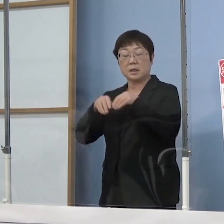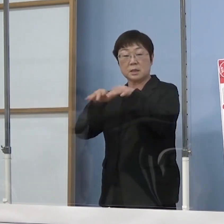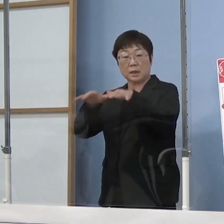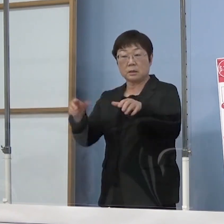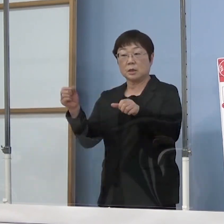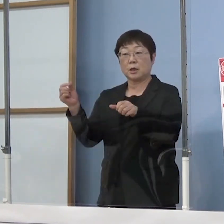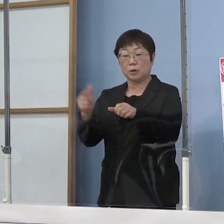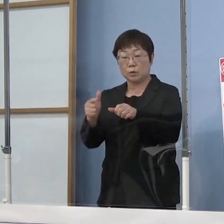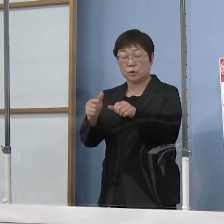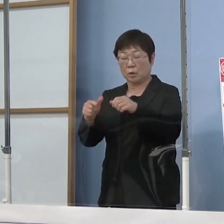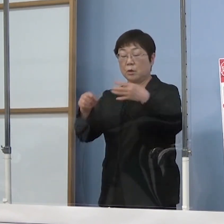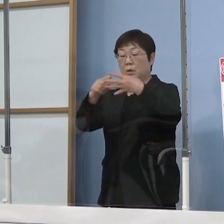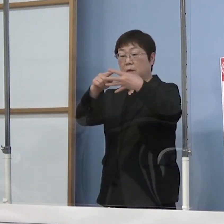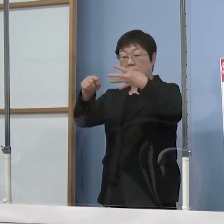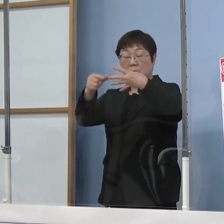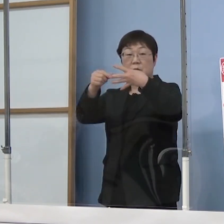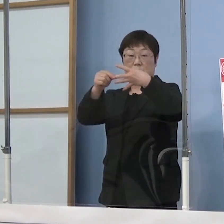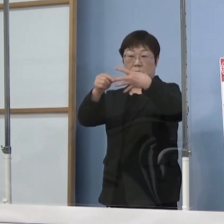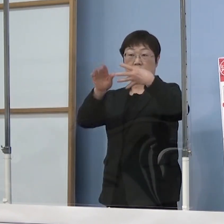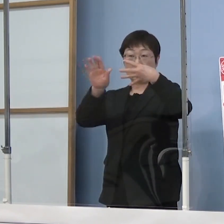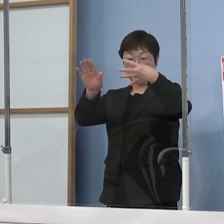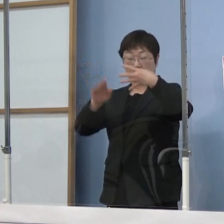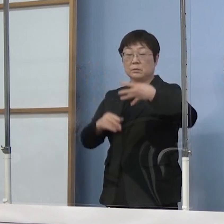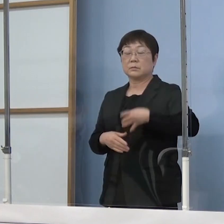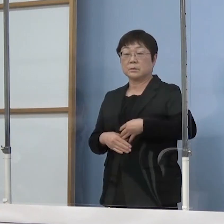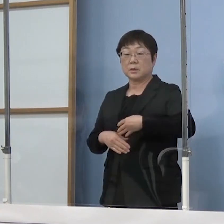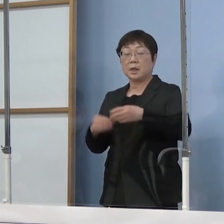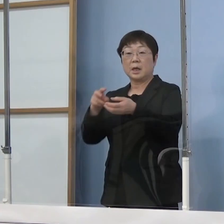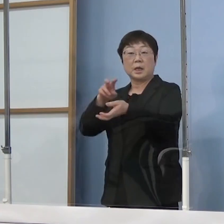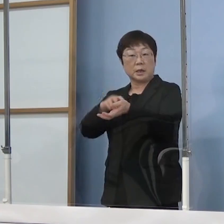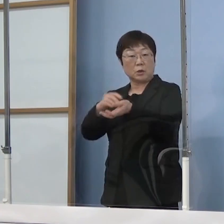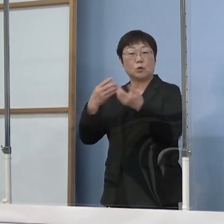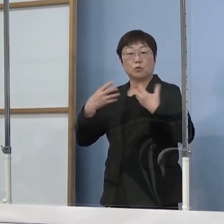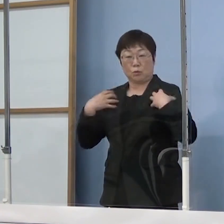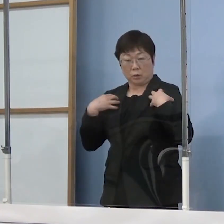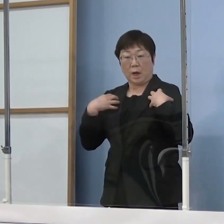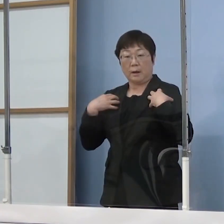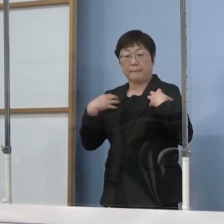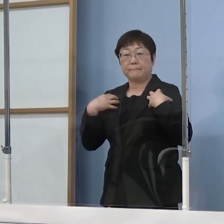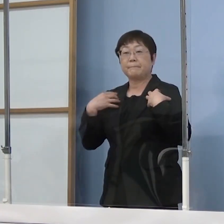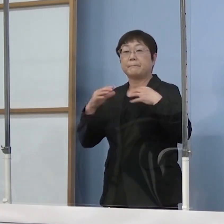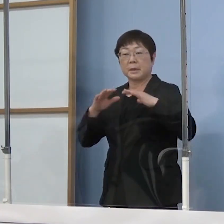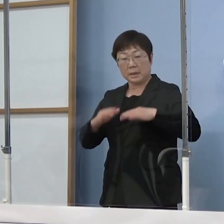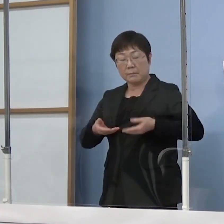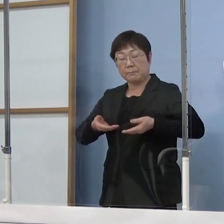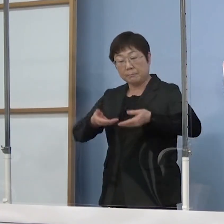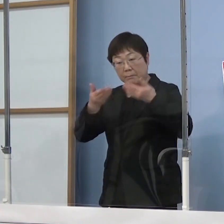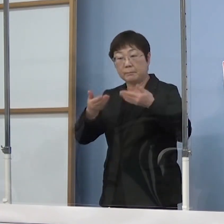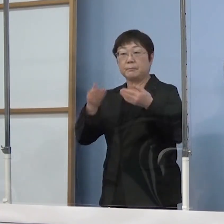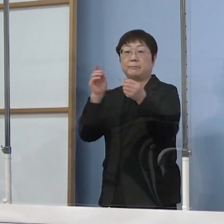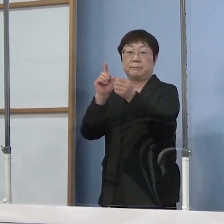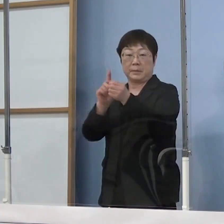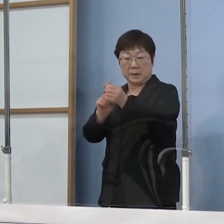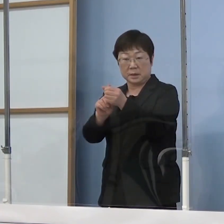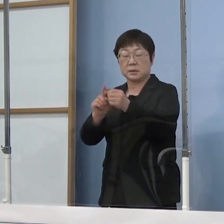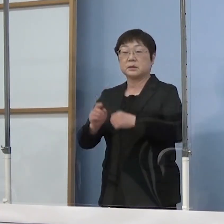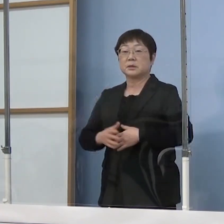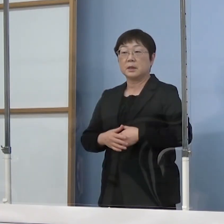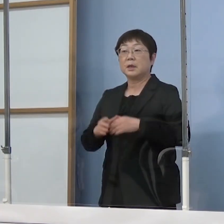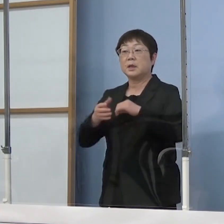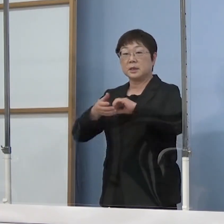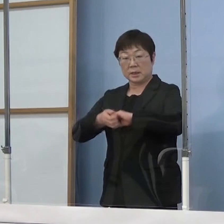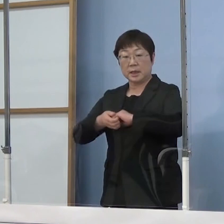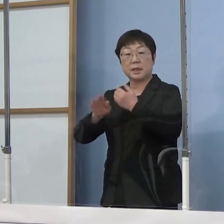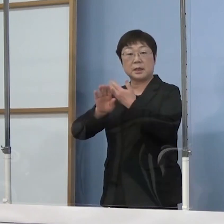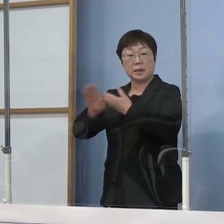増ステージ3となっておりますが、医療への負荷少しでも軽減をしていただくように、ぜひ